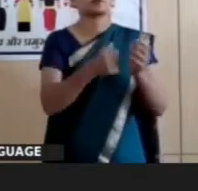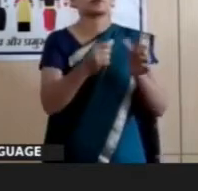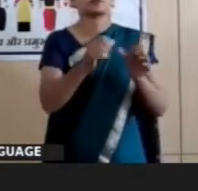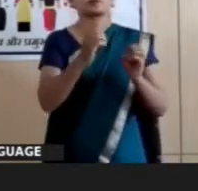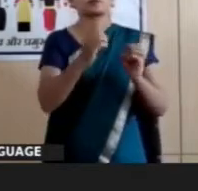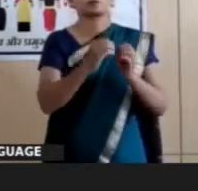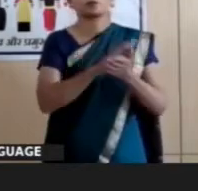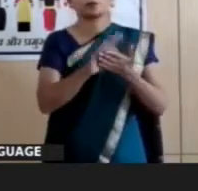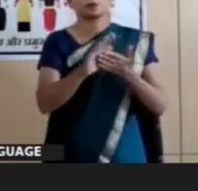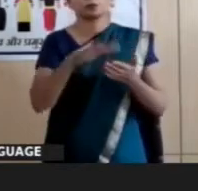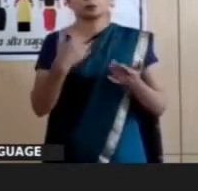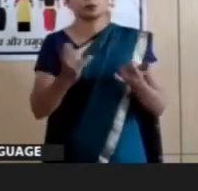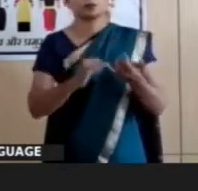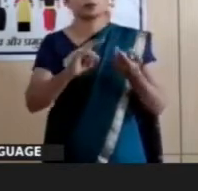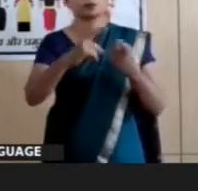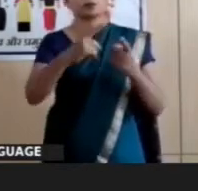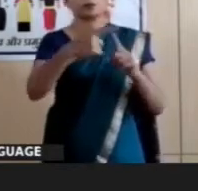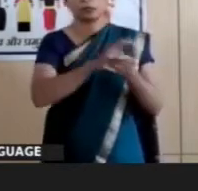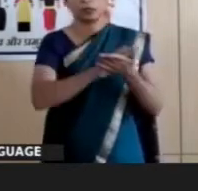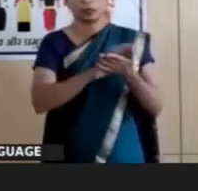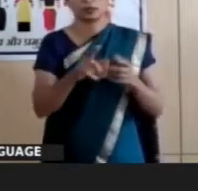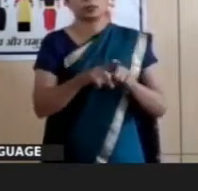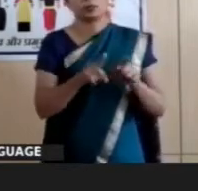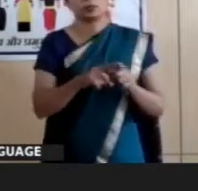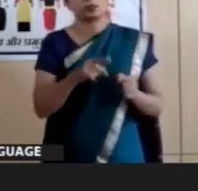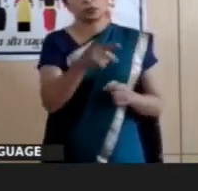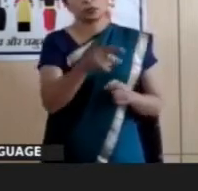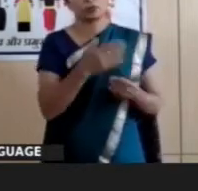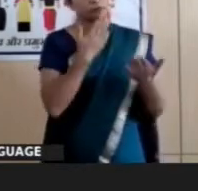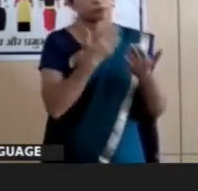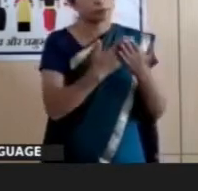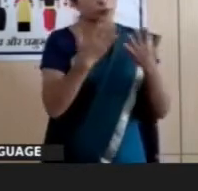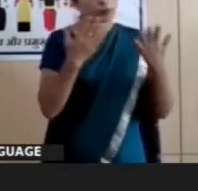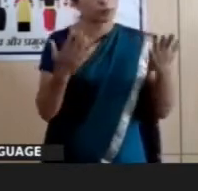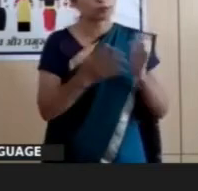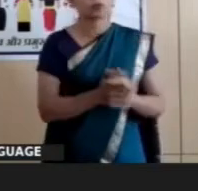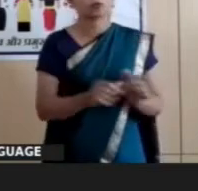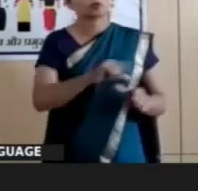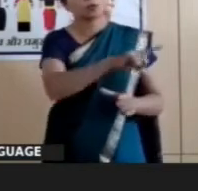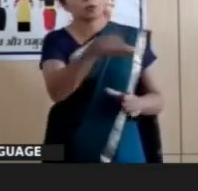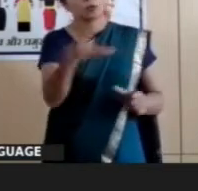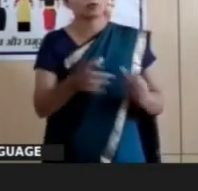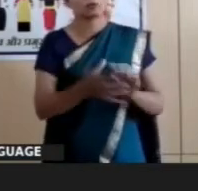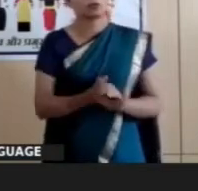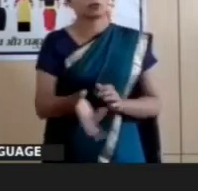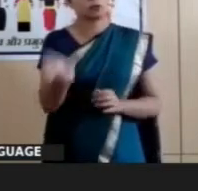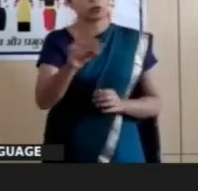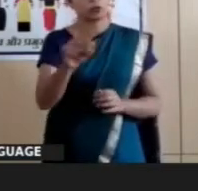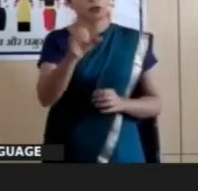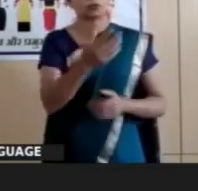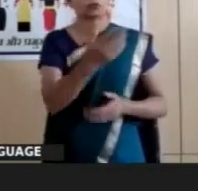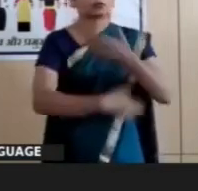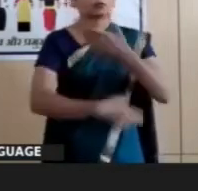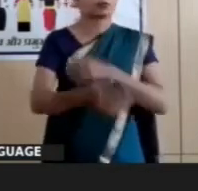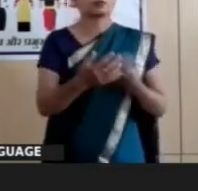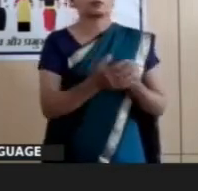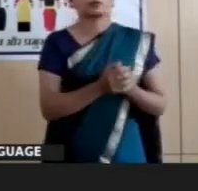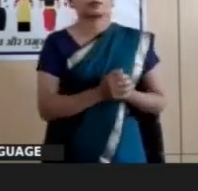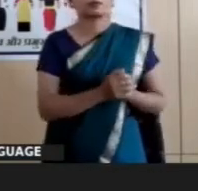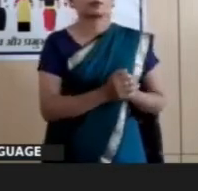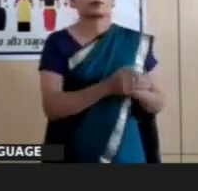जी, श्री किशोर सुरवरे जी, डीडीजी सर को भी मैं धन्यवाद ज्ञापन करता हूं। और आप सबको पुनः जितने दिव्यांग